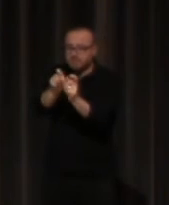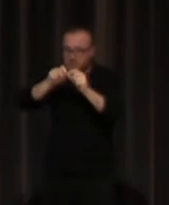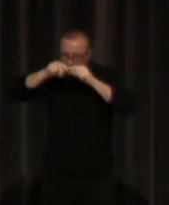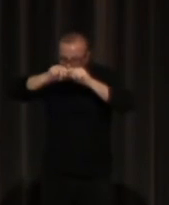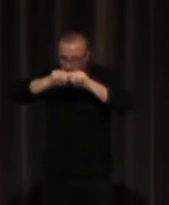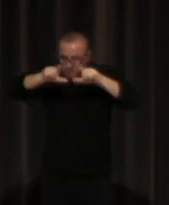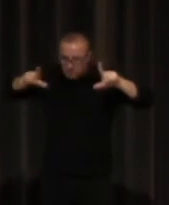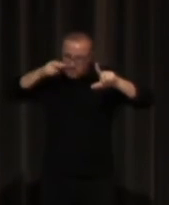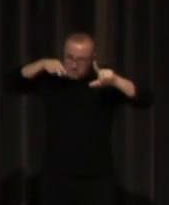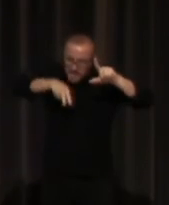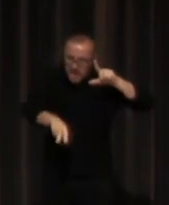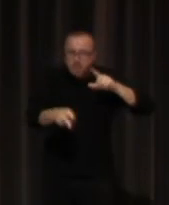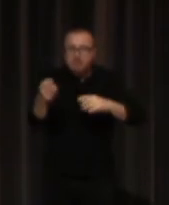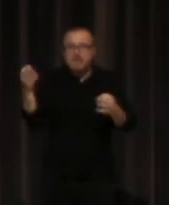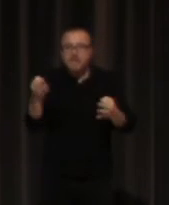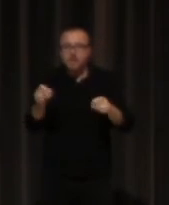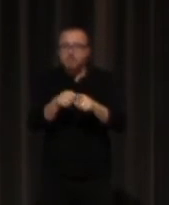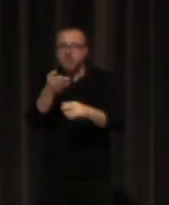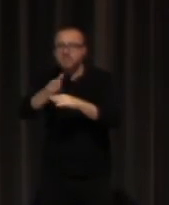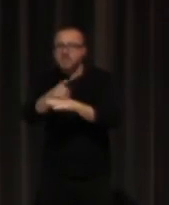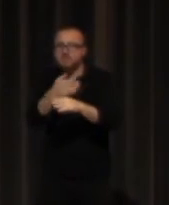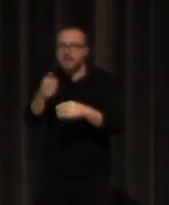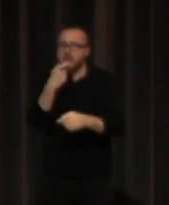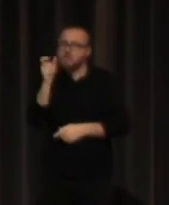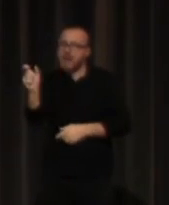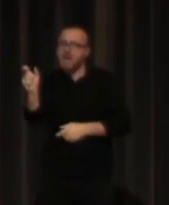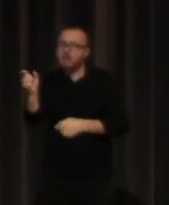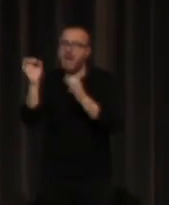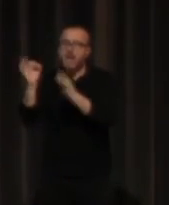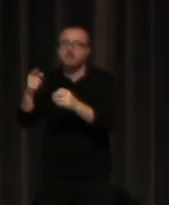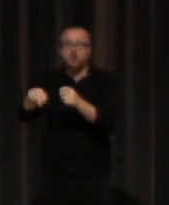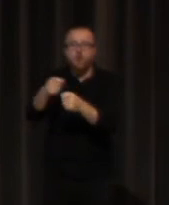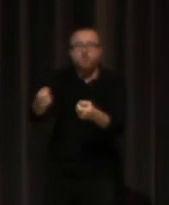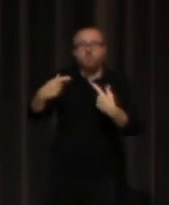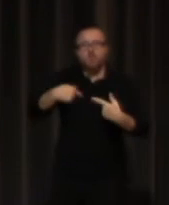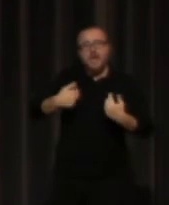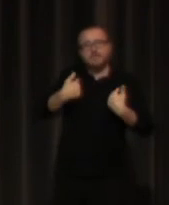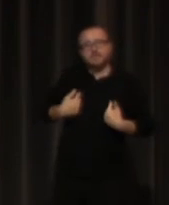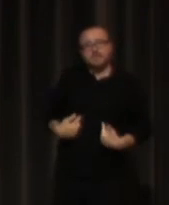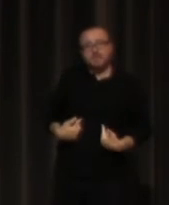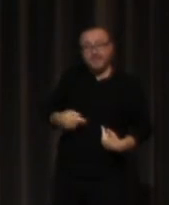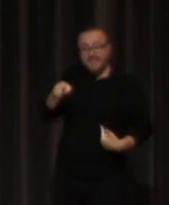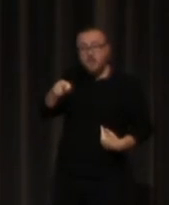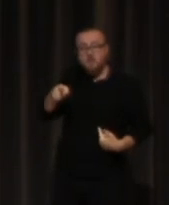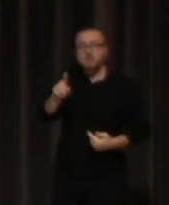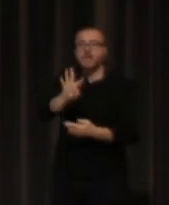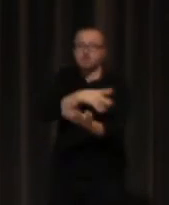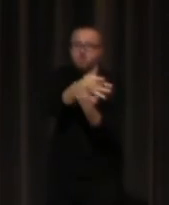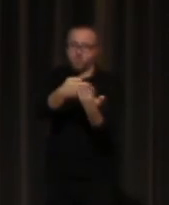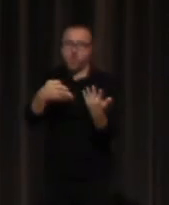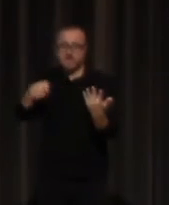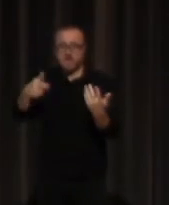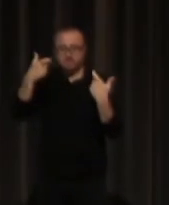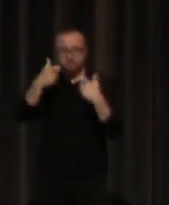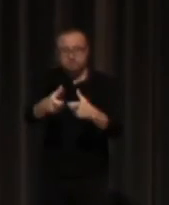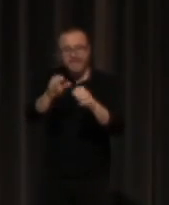aquesta diferenciació? Doncs això és el que bàsicament fa la poesia o la literatura en general.